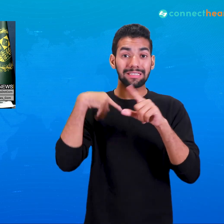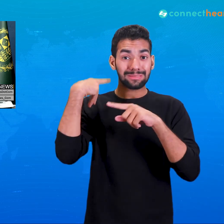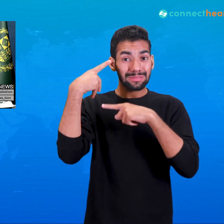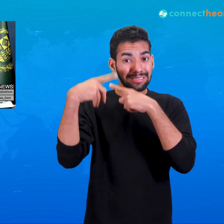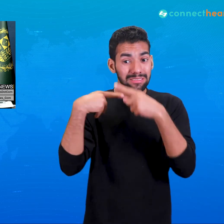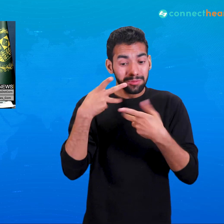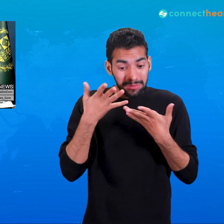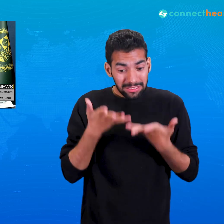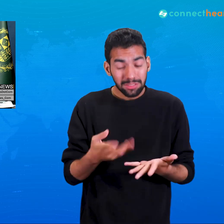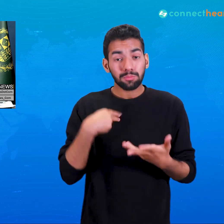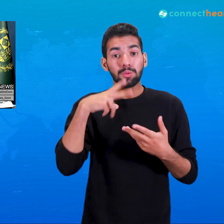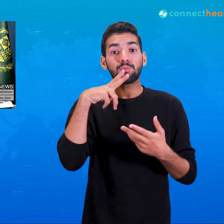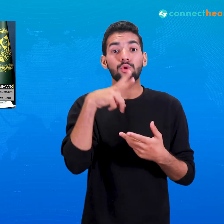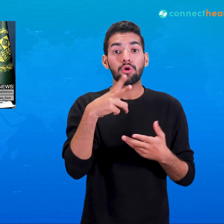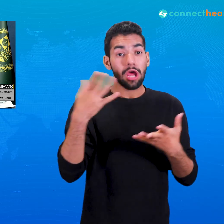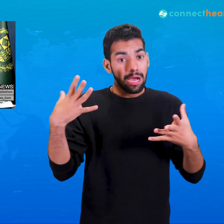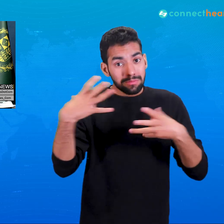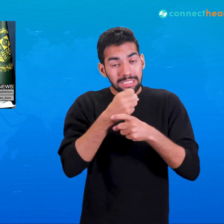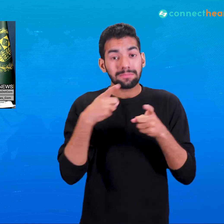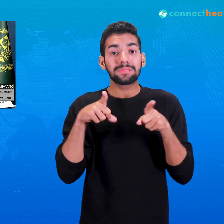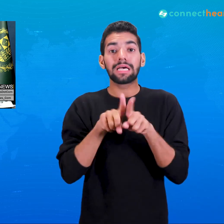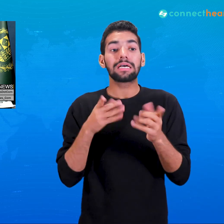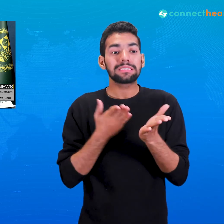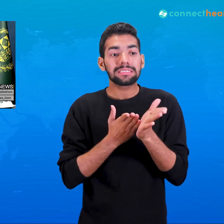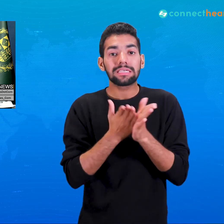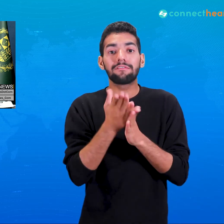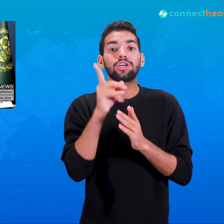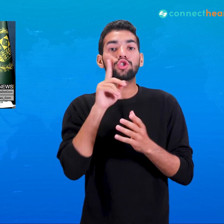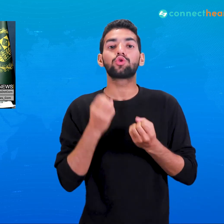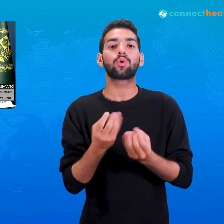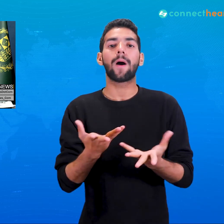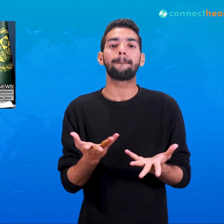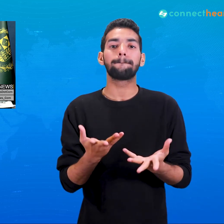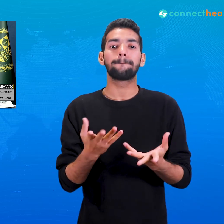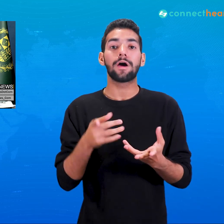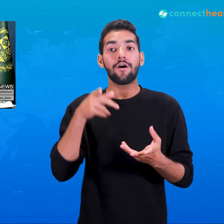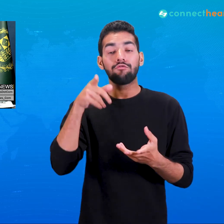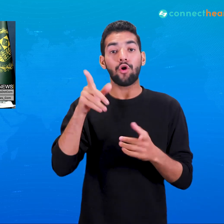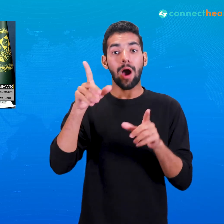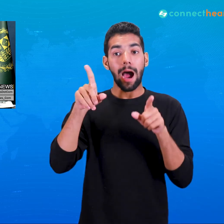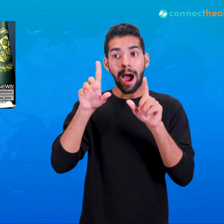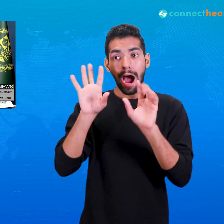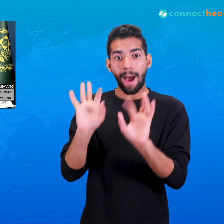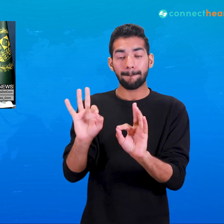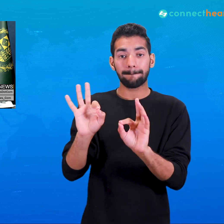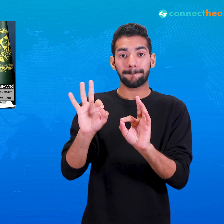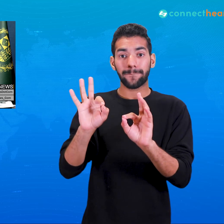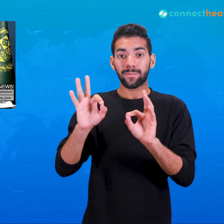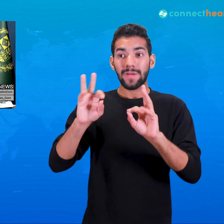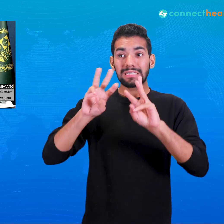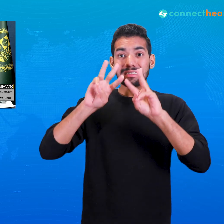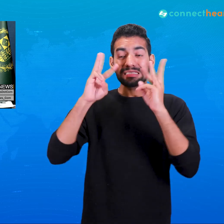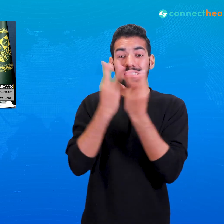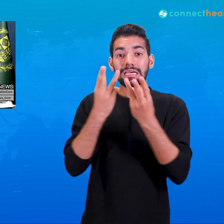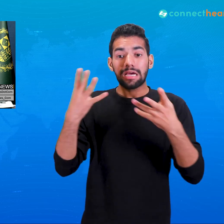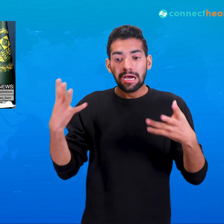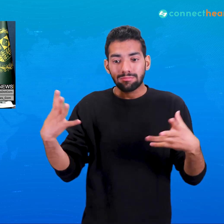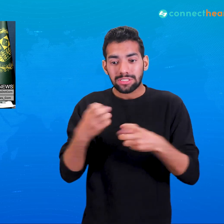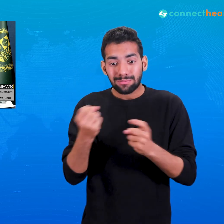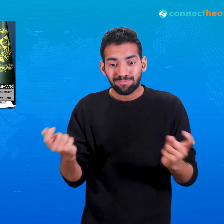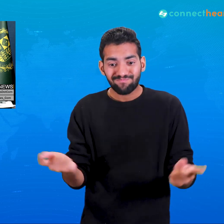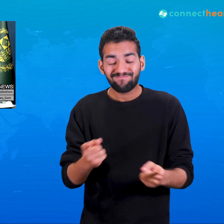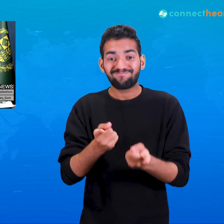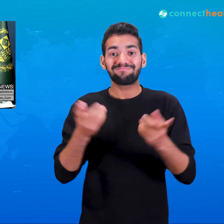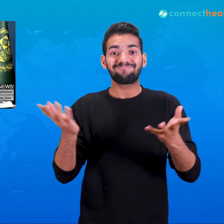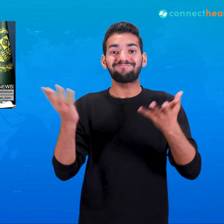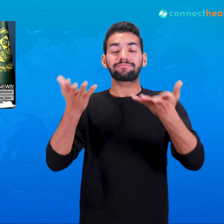25 سال سے کہہ رہا ہوں کہ ہمارا سفر شروع ہوگا، وہ نظام، وہ